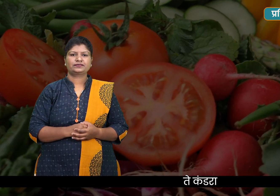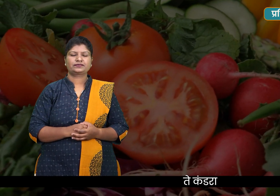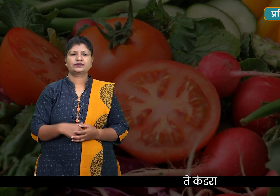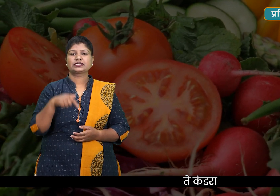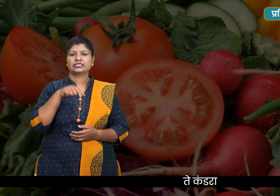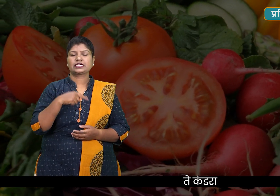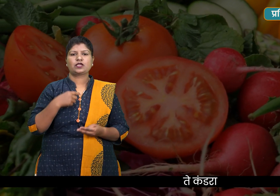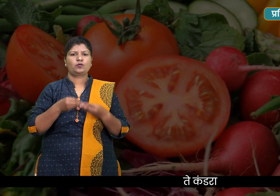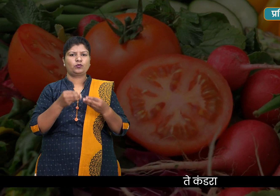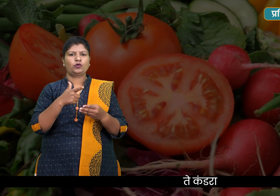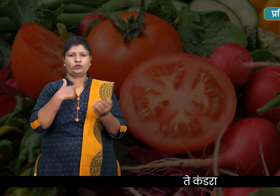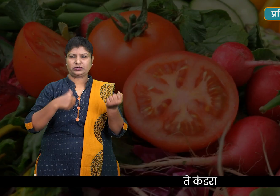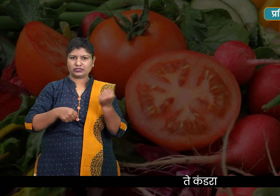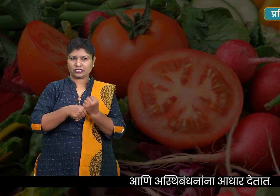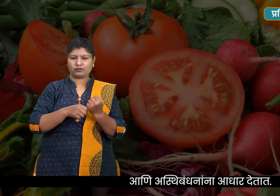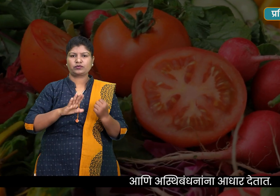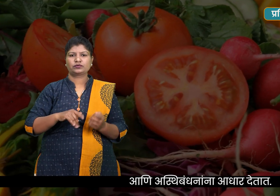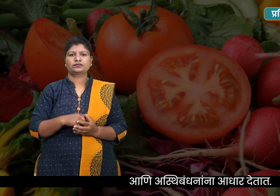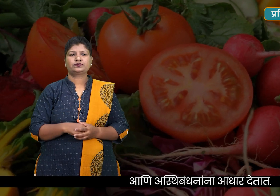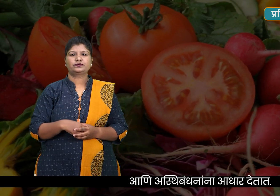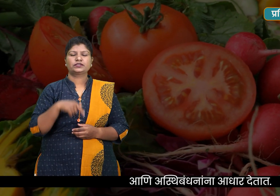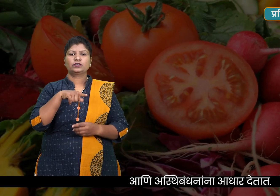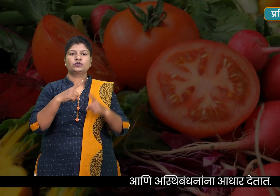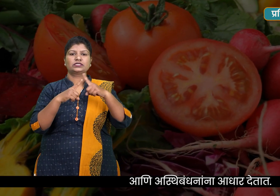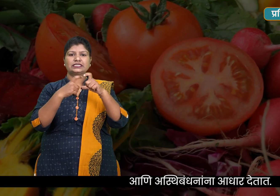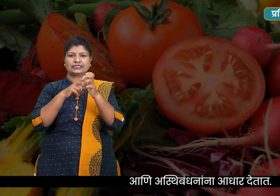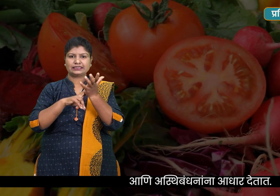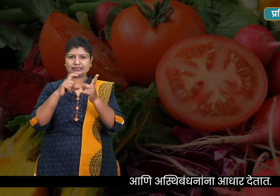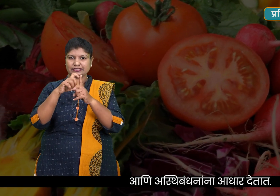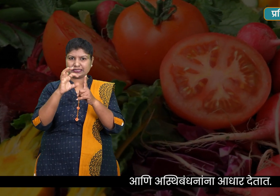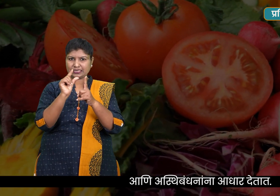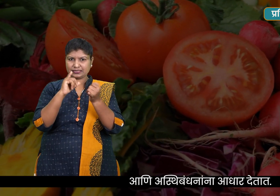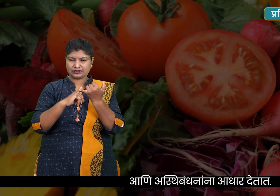ते कंडरा आणि